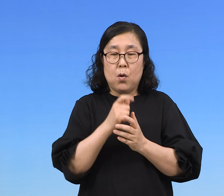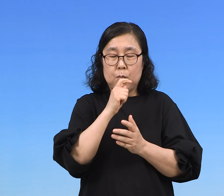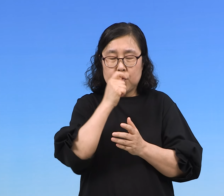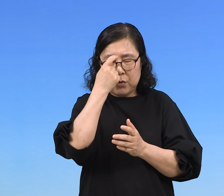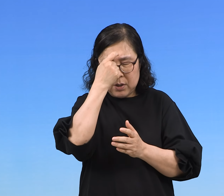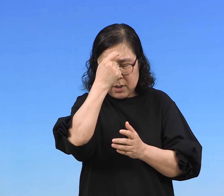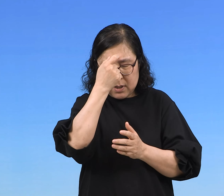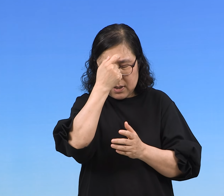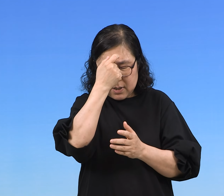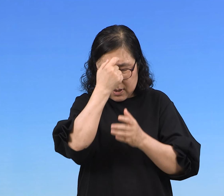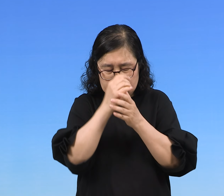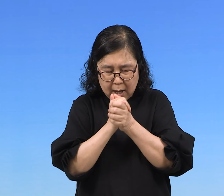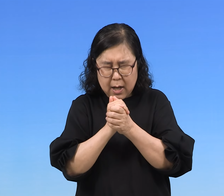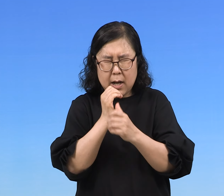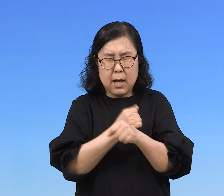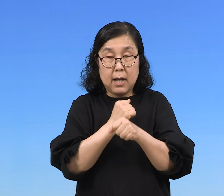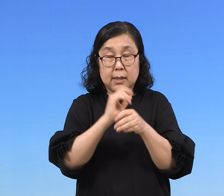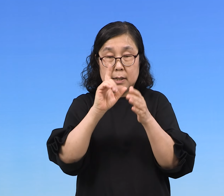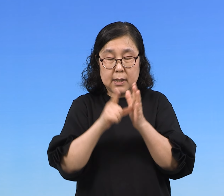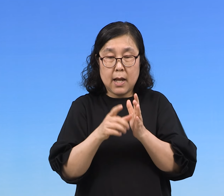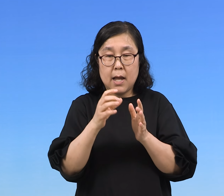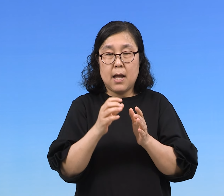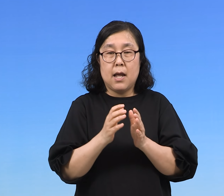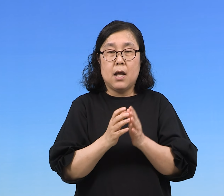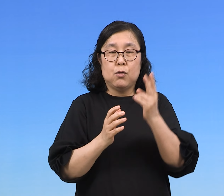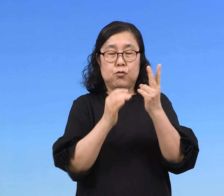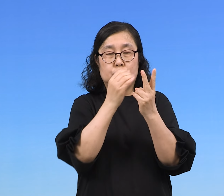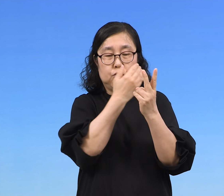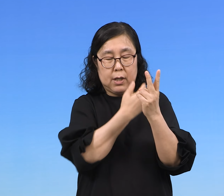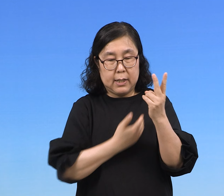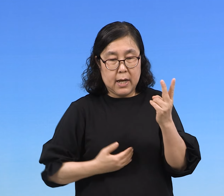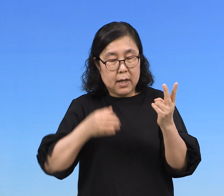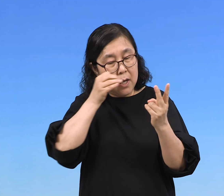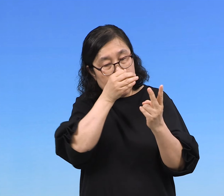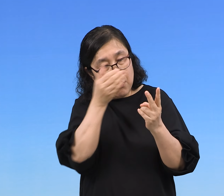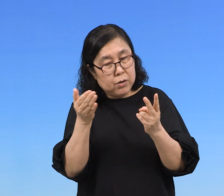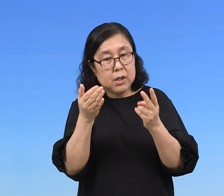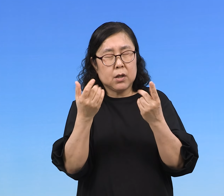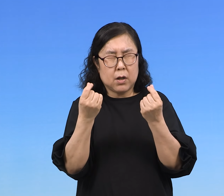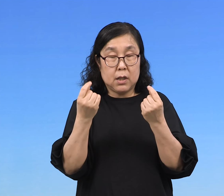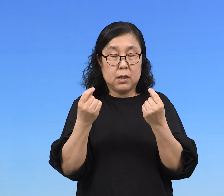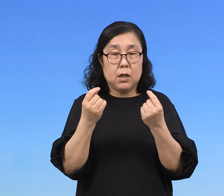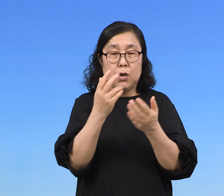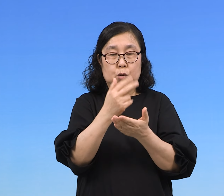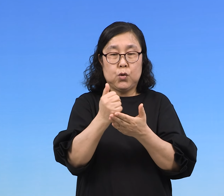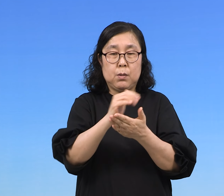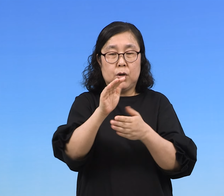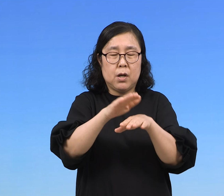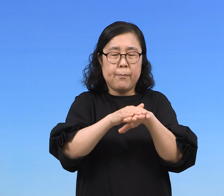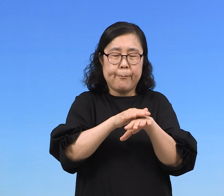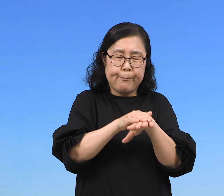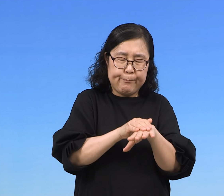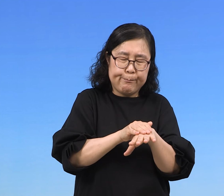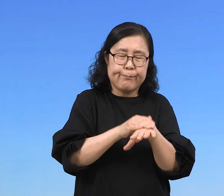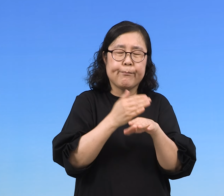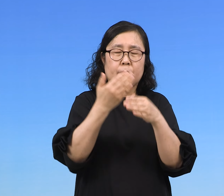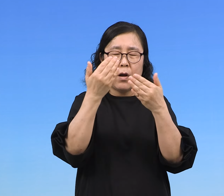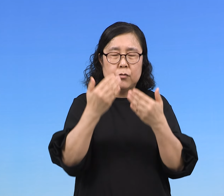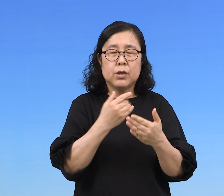감고 묵상하실 때, 엠마오 두 제자에게 그렇게 하신 것처럼 우리 주님이 우리를 만져주시기를